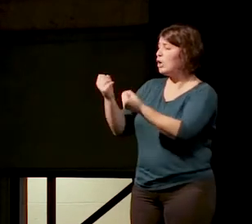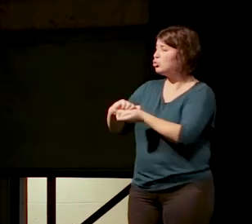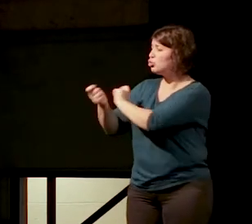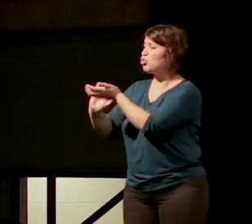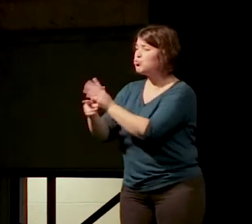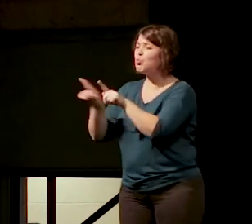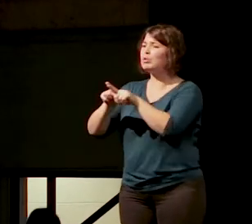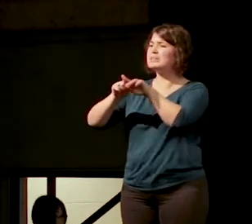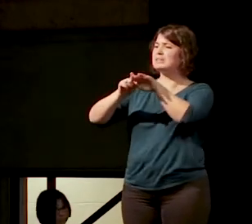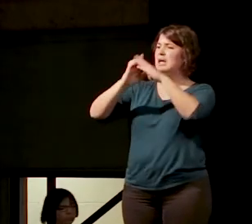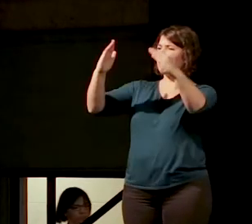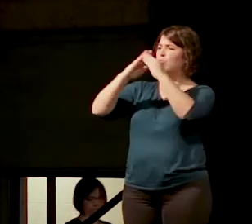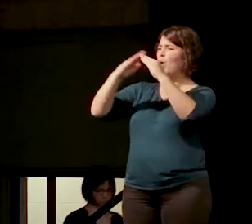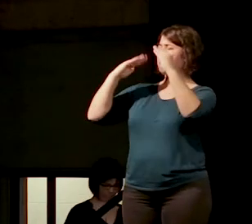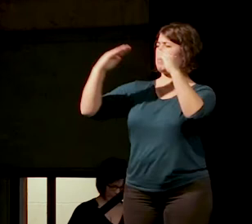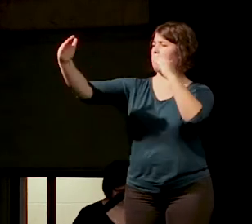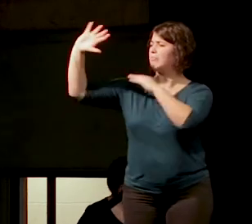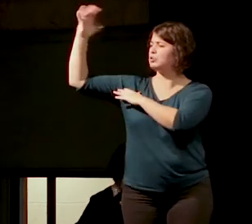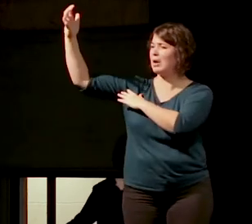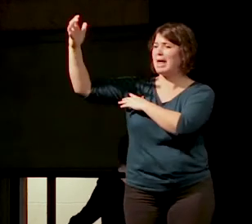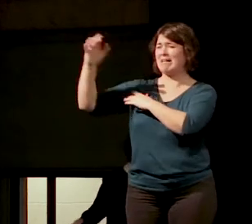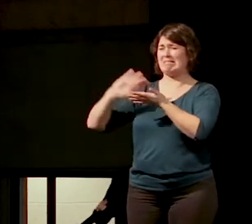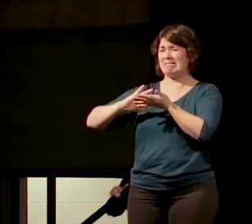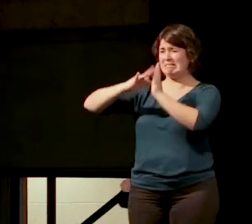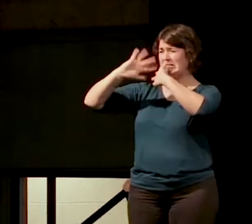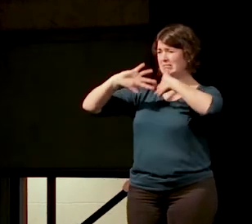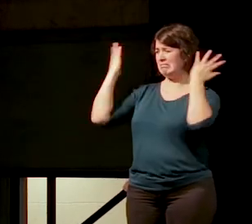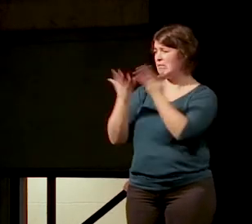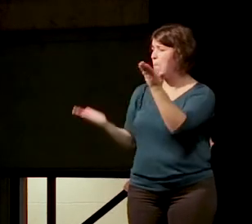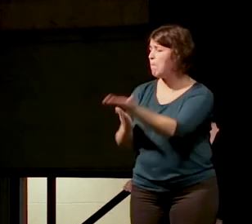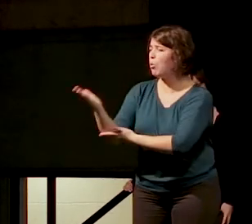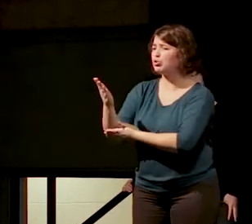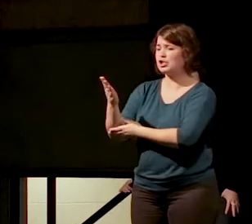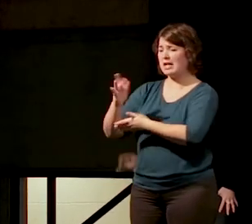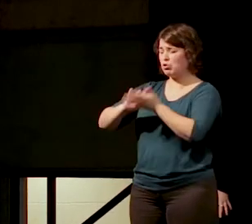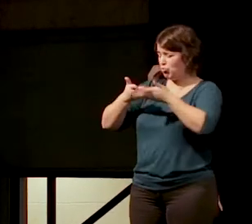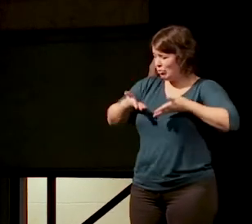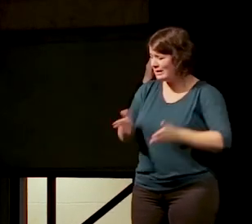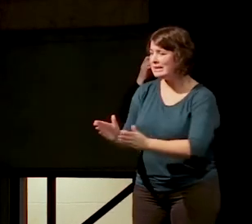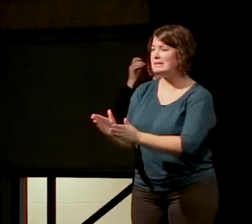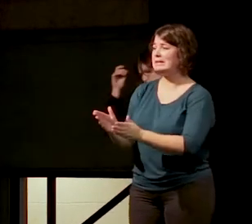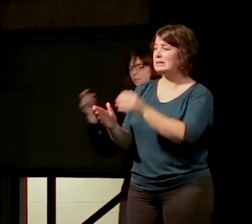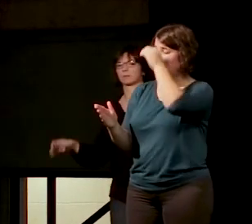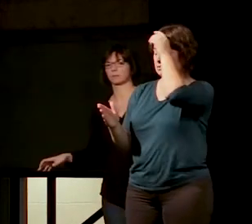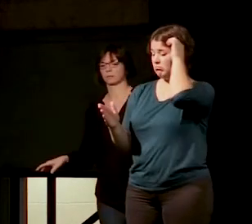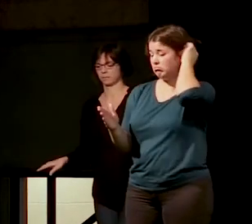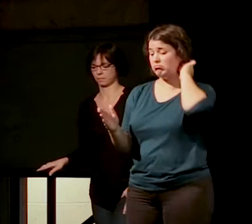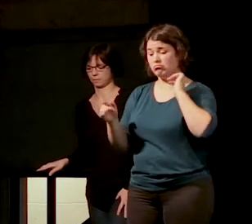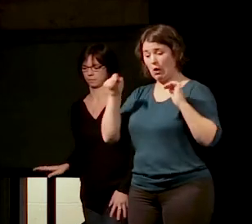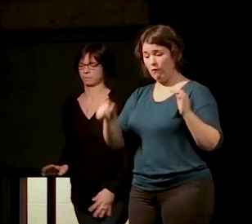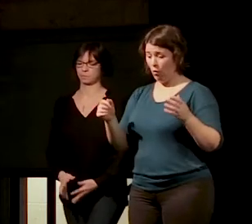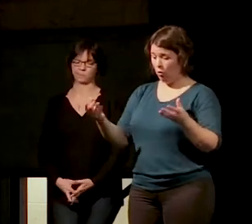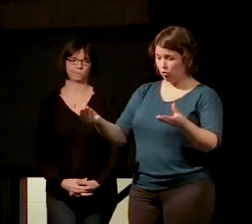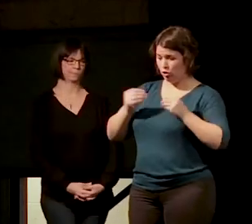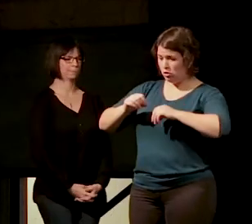le photovoltaïque et j'en passe. Ce sont tous ces points, tous ces projets, toutes ces décisions qui en s'additionnant doivent faire